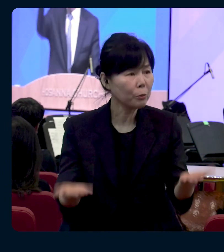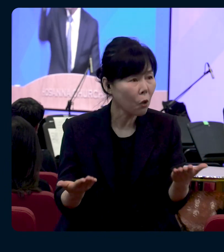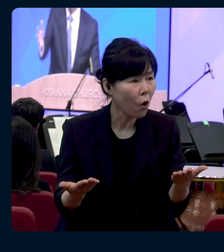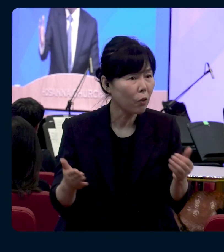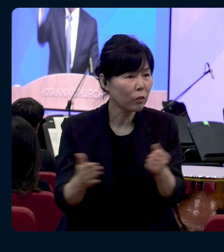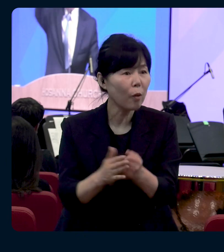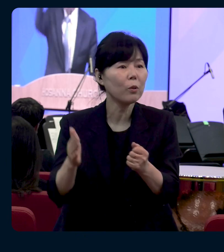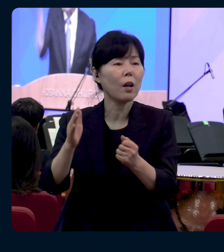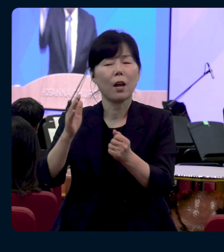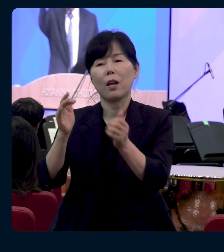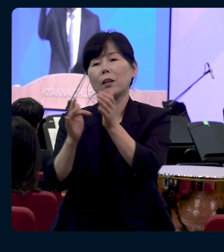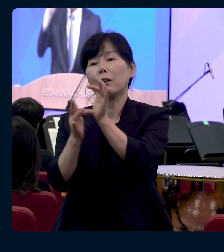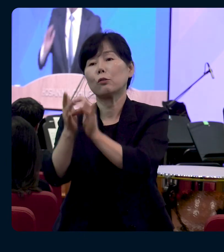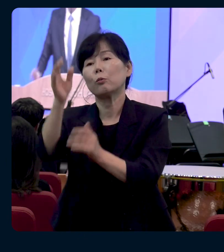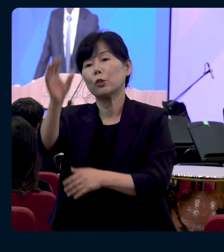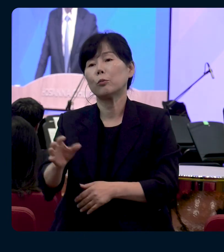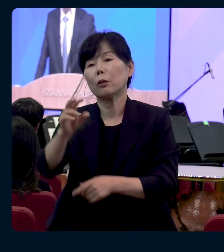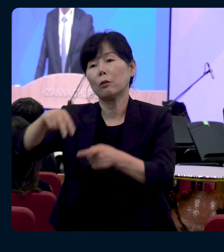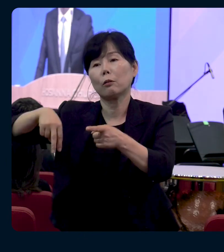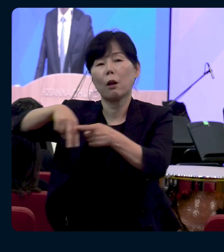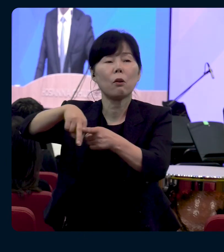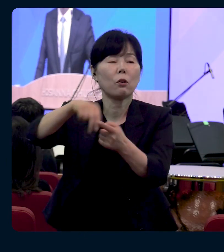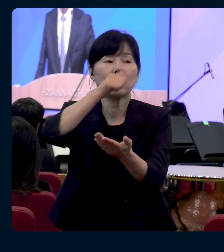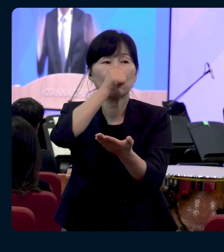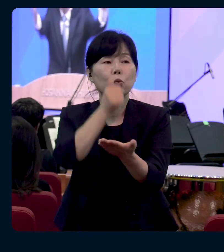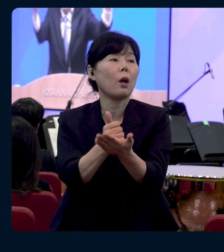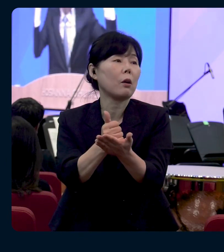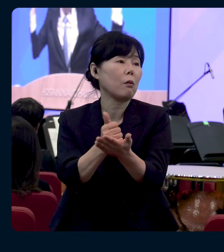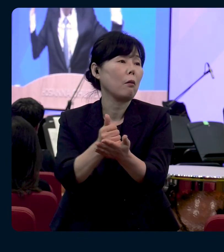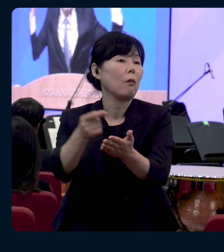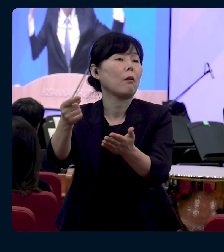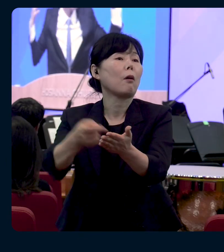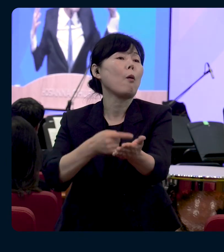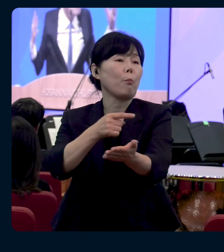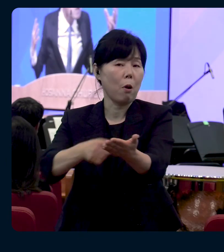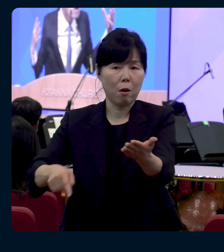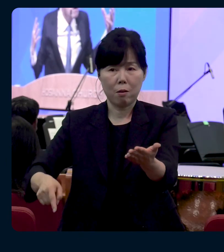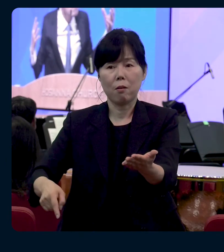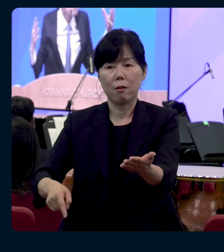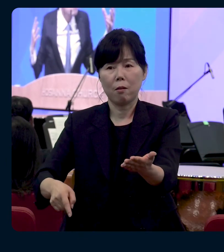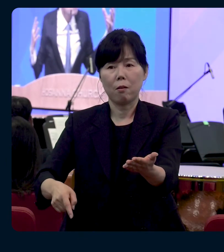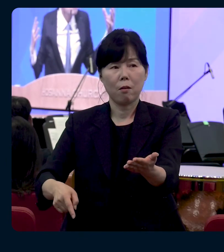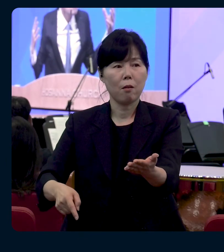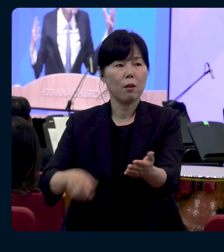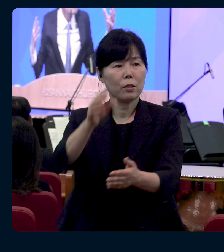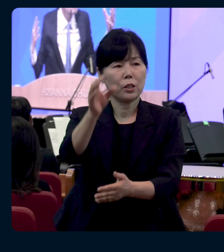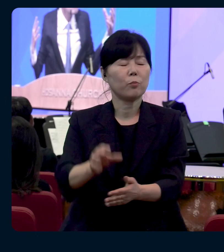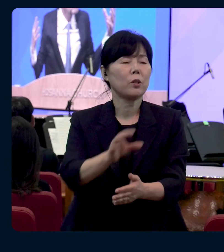갚으시면서 십자가에서 죽으셨잖아요. 그 사랑받은 사람이 우리 아닙니까?